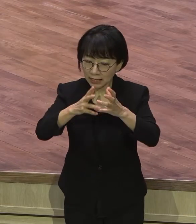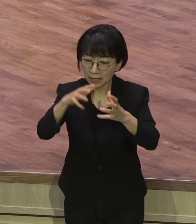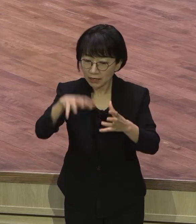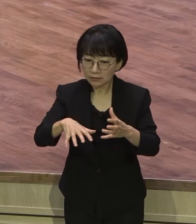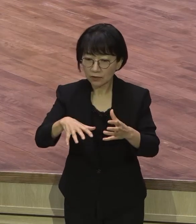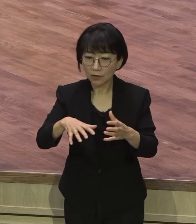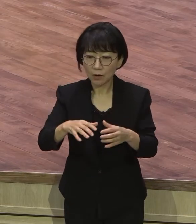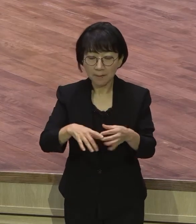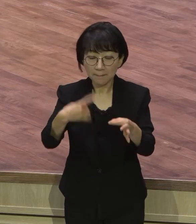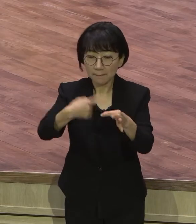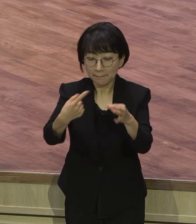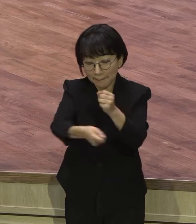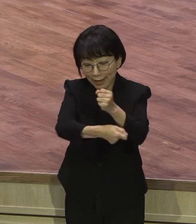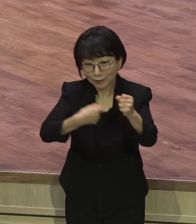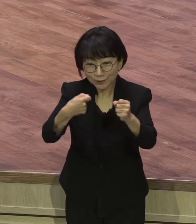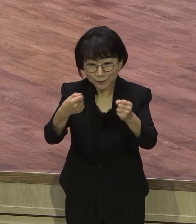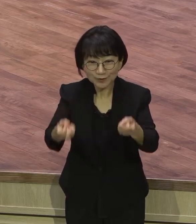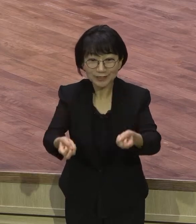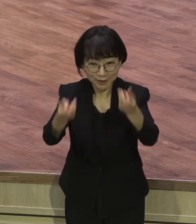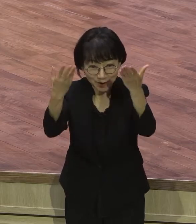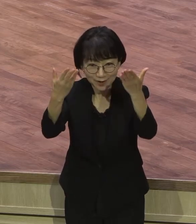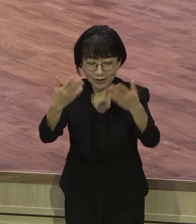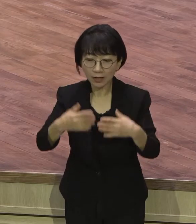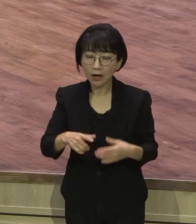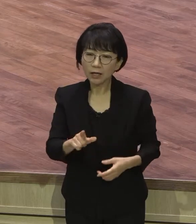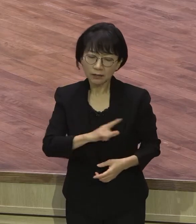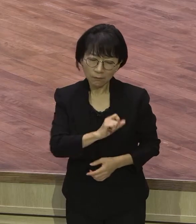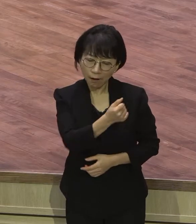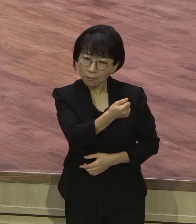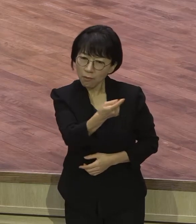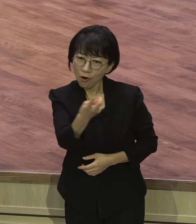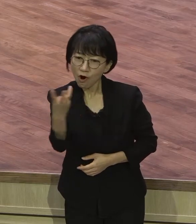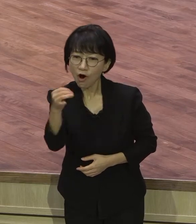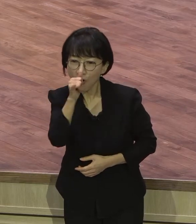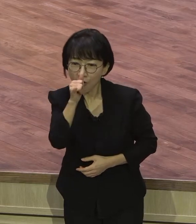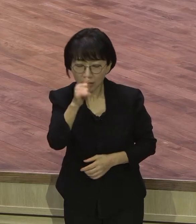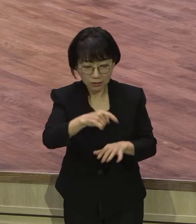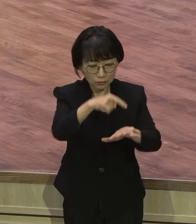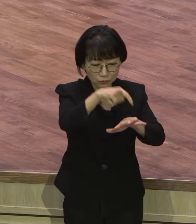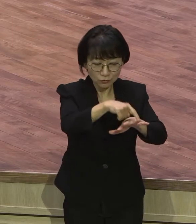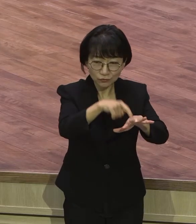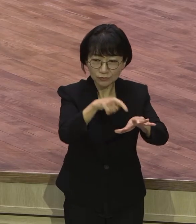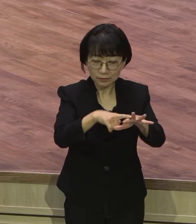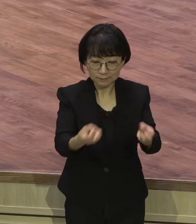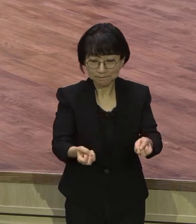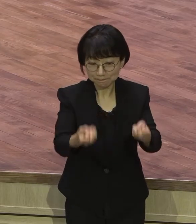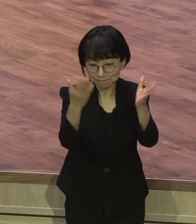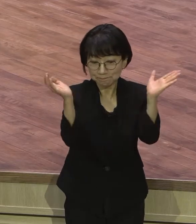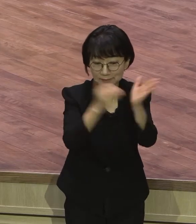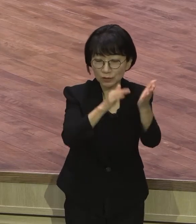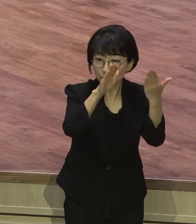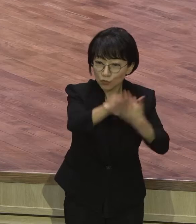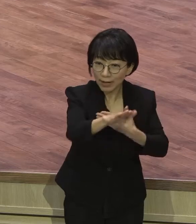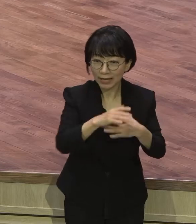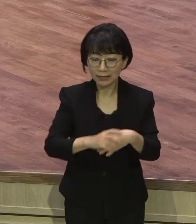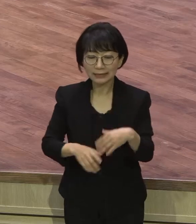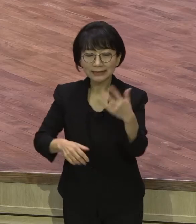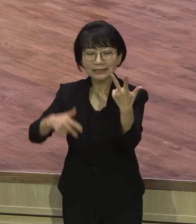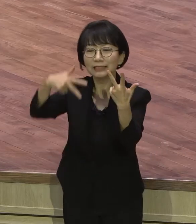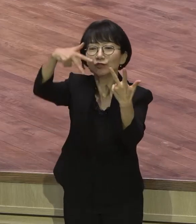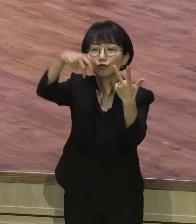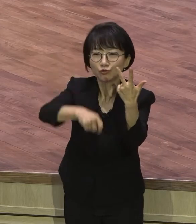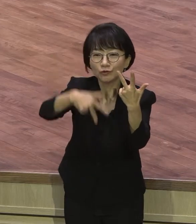있지요. 맥추절 하나인데 이름이 많이 나와요. 유월절이 끝난 후 일곱 주가 끝난 다음 날이다.